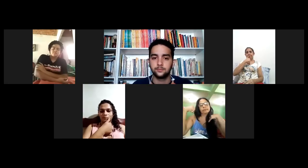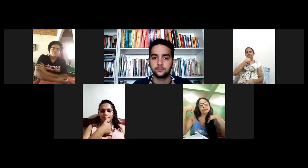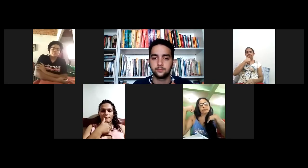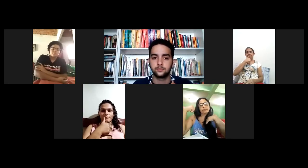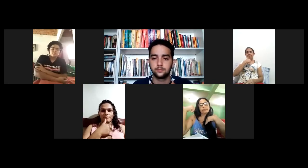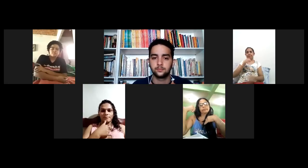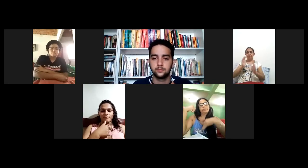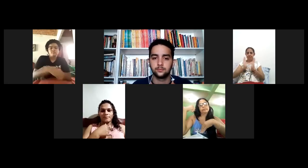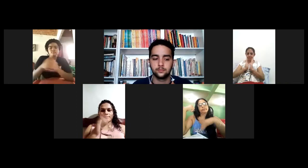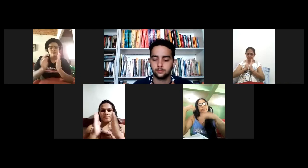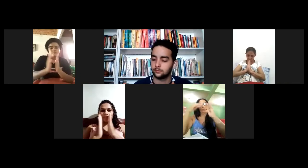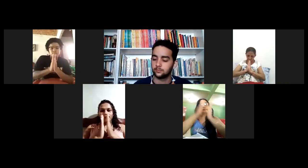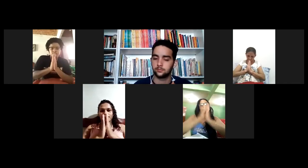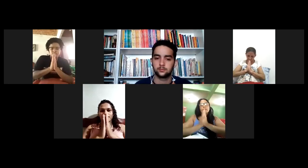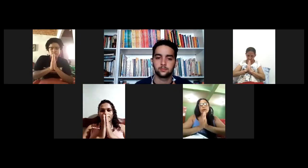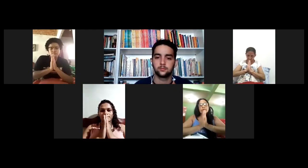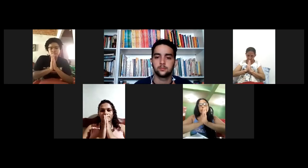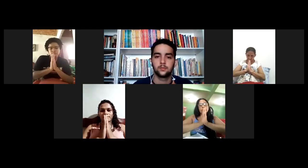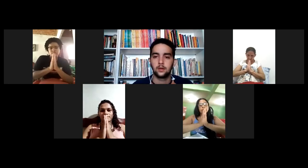oração,